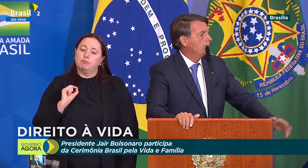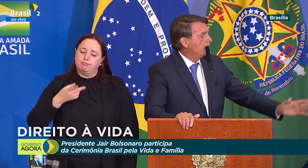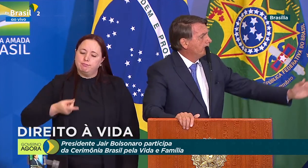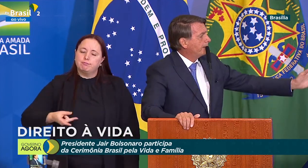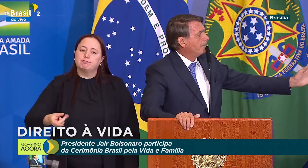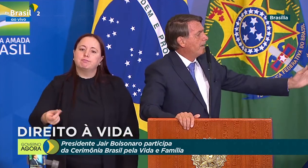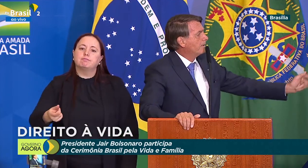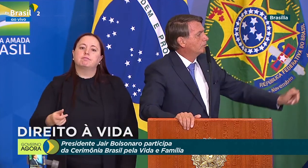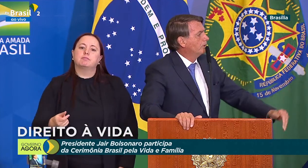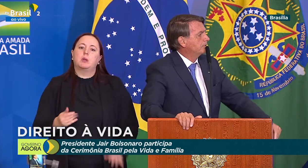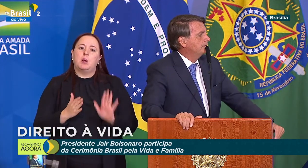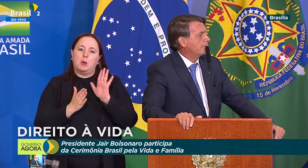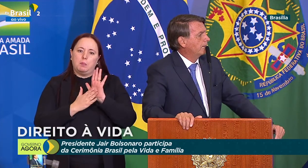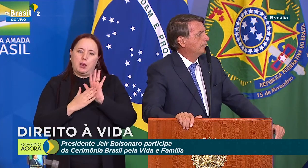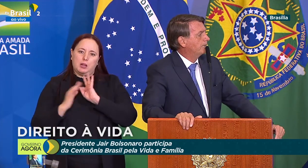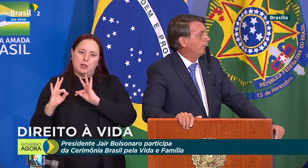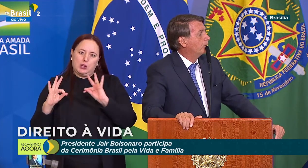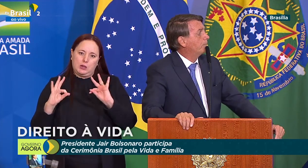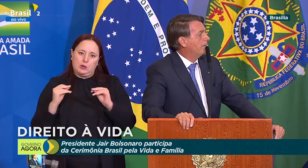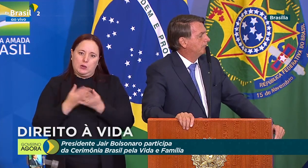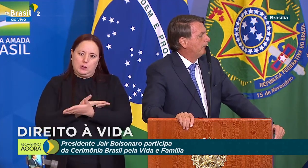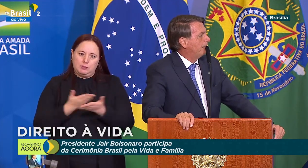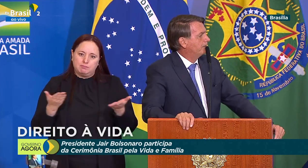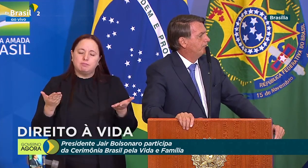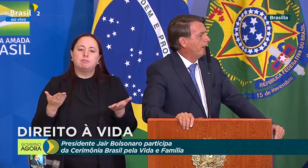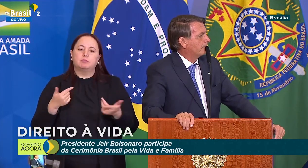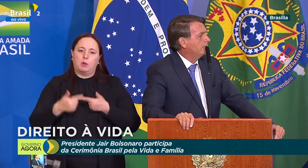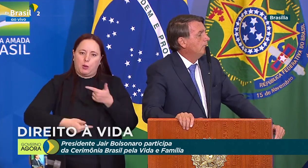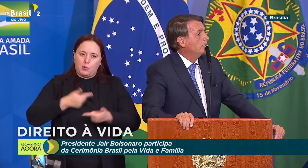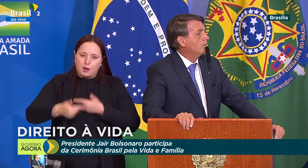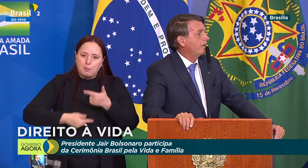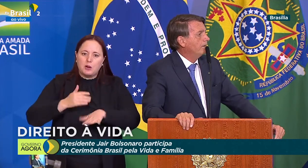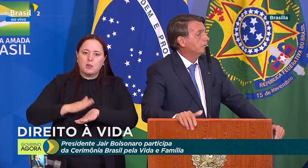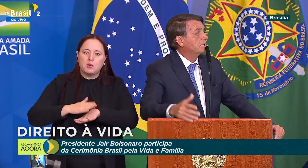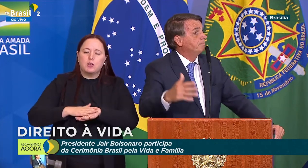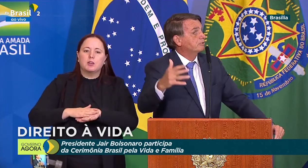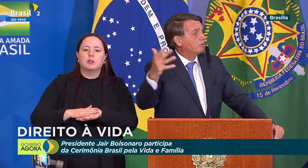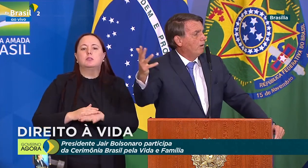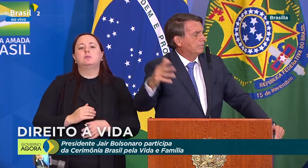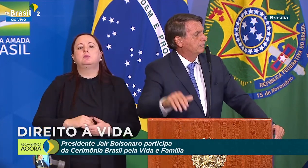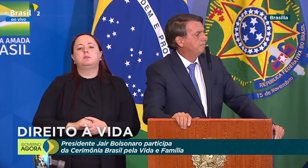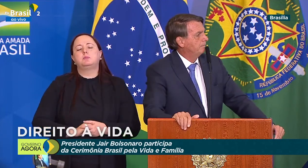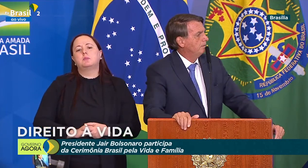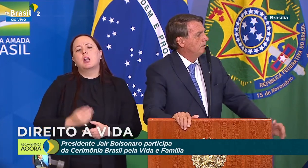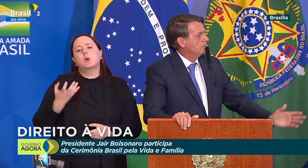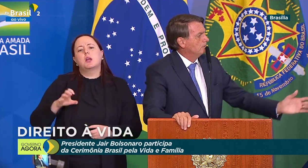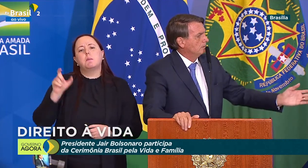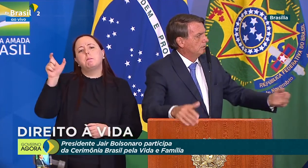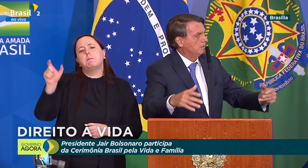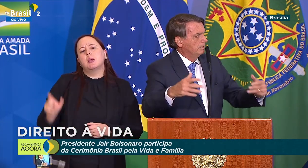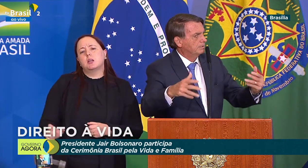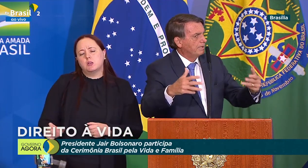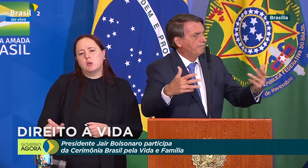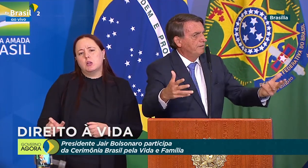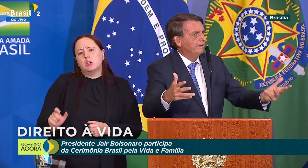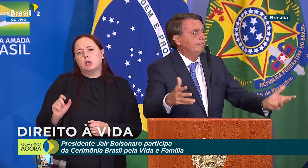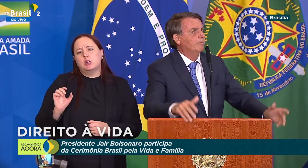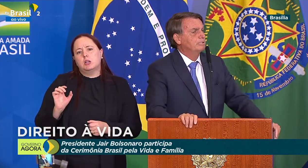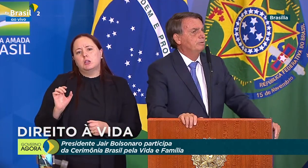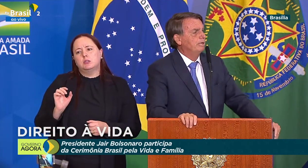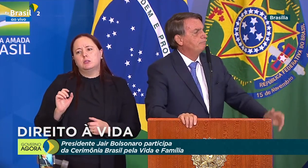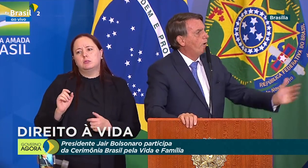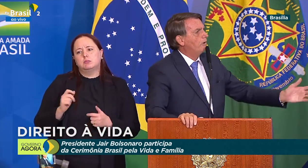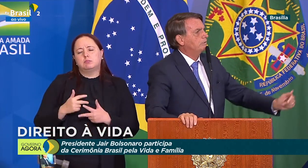eterna Parabéns a todos da secretaria pelo presente trabalho que fase não queremos que pessoas que